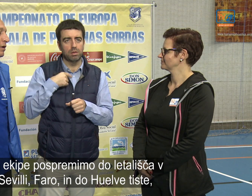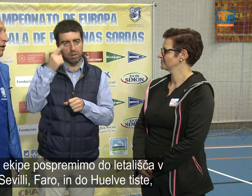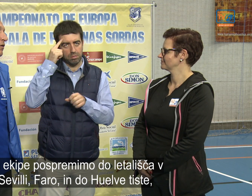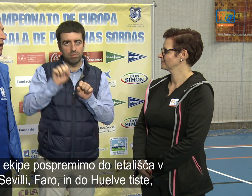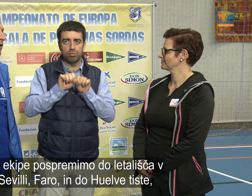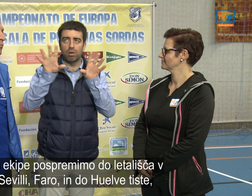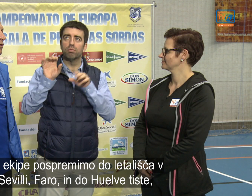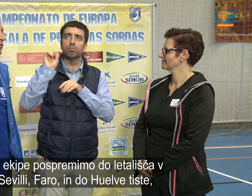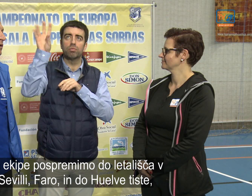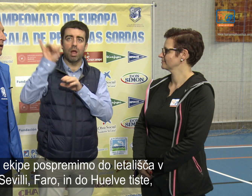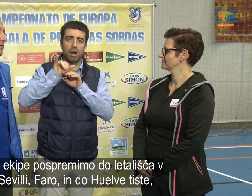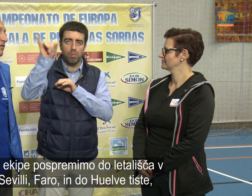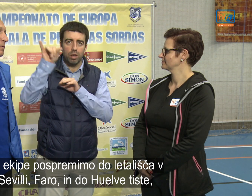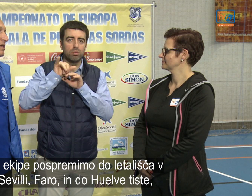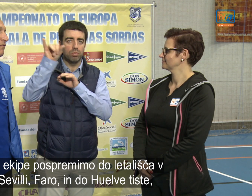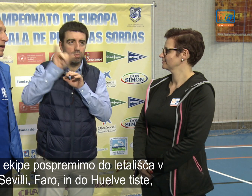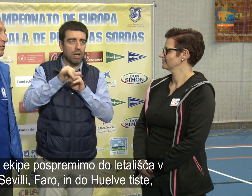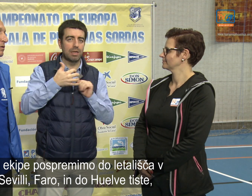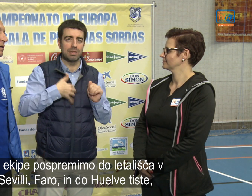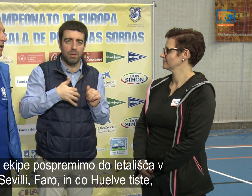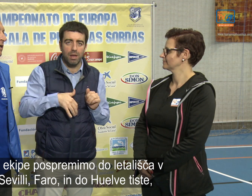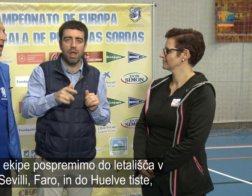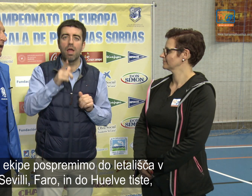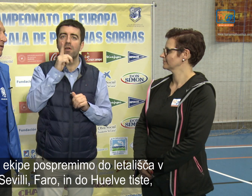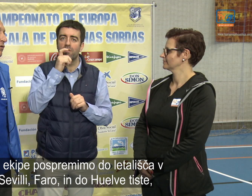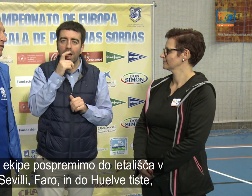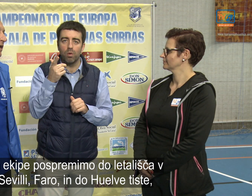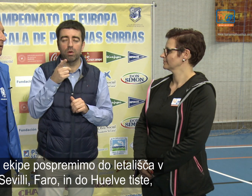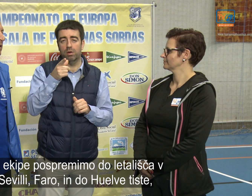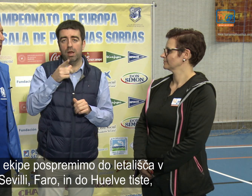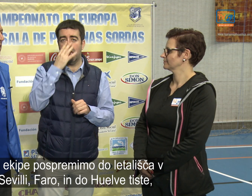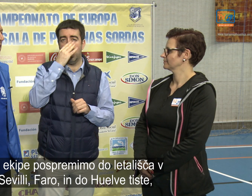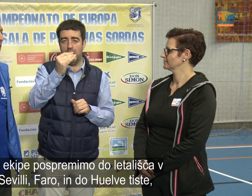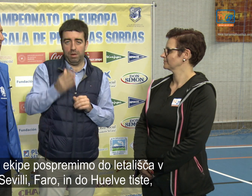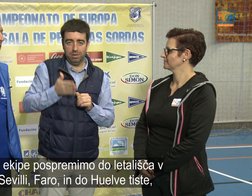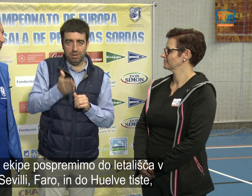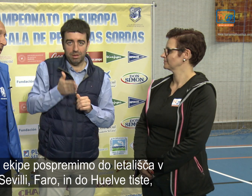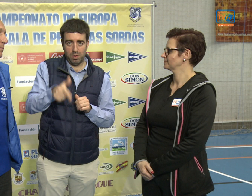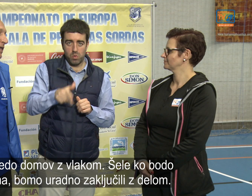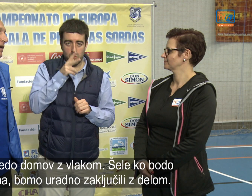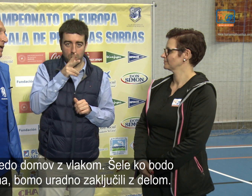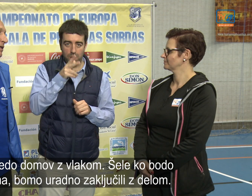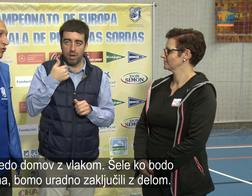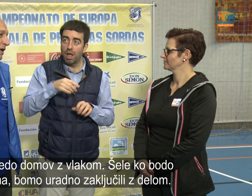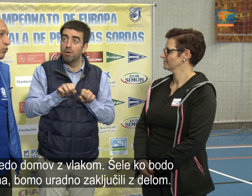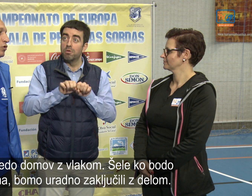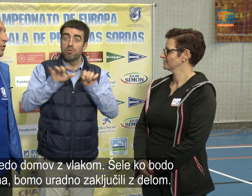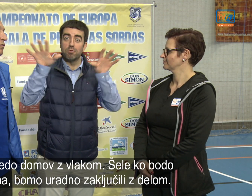los aeropuertos de Sevilla, Faro y en la estación del AVE, y hasta que mañana el último de